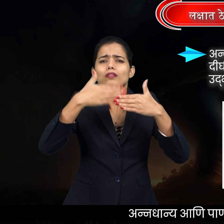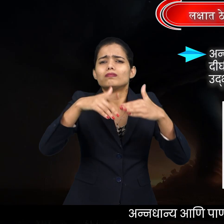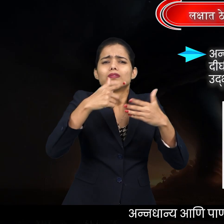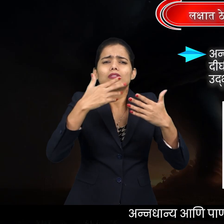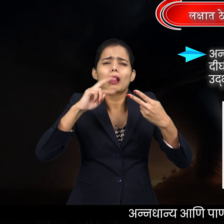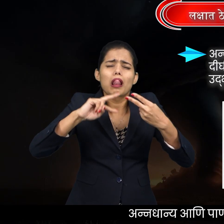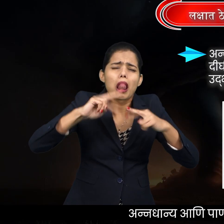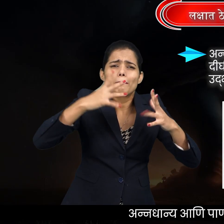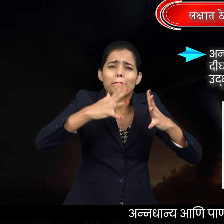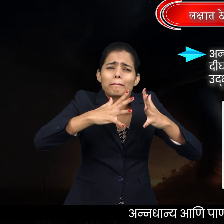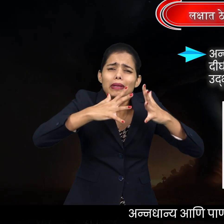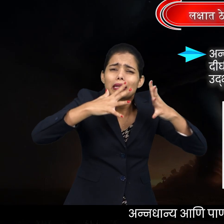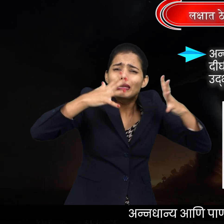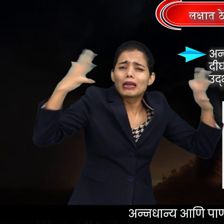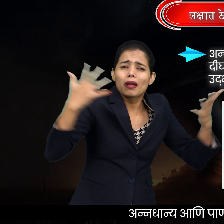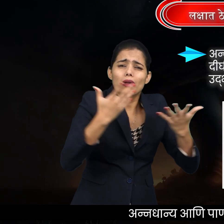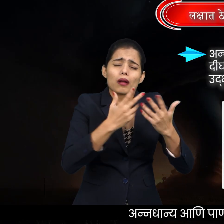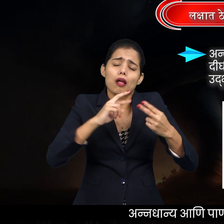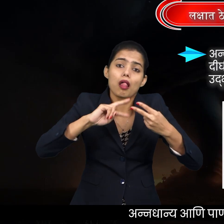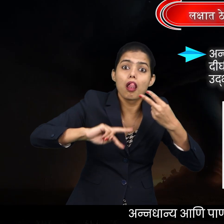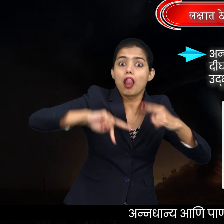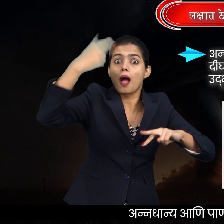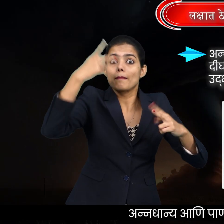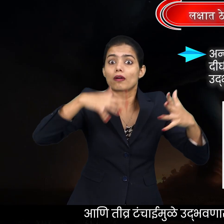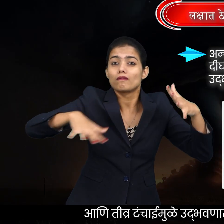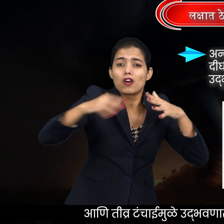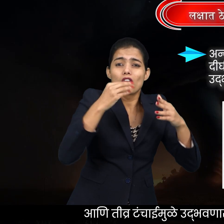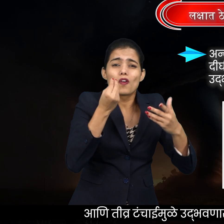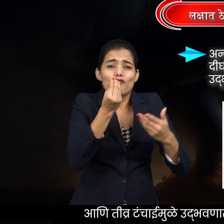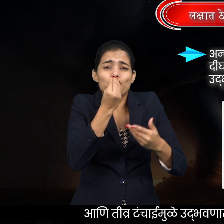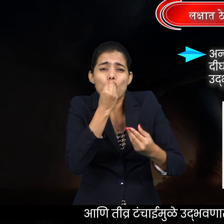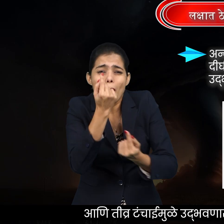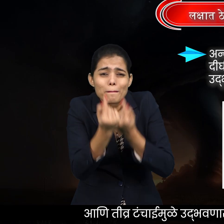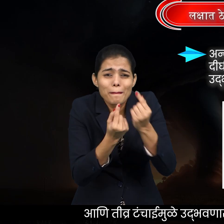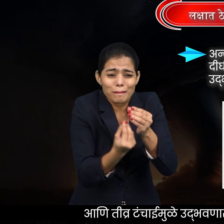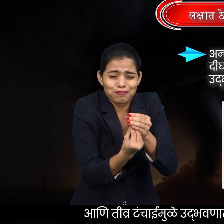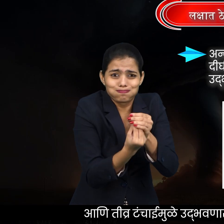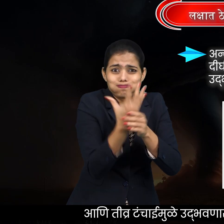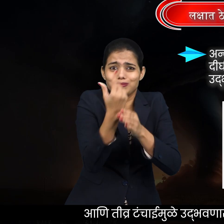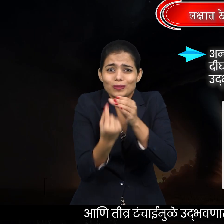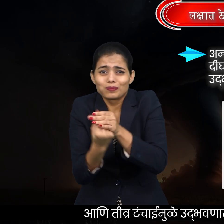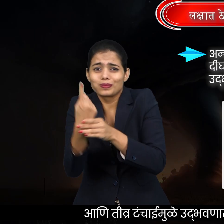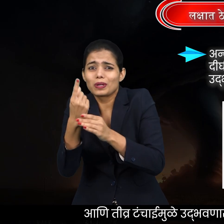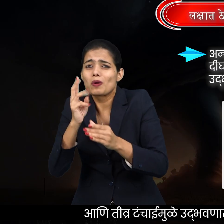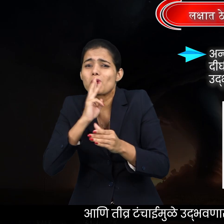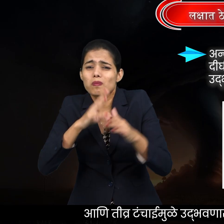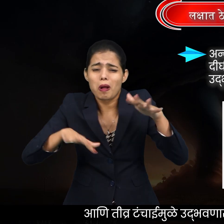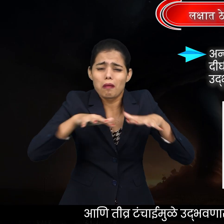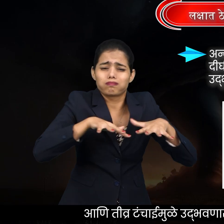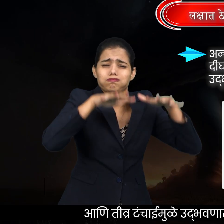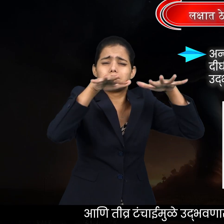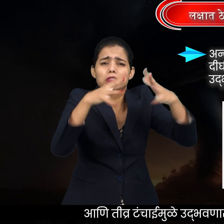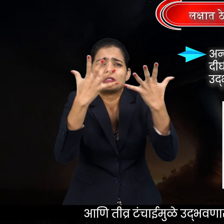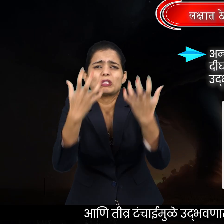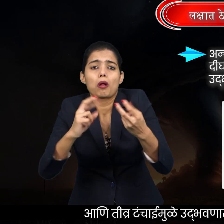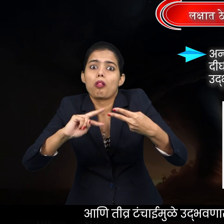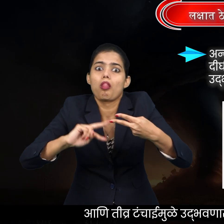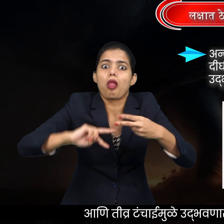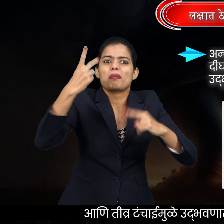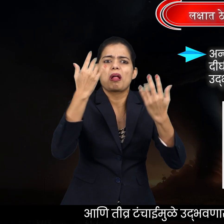चौथा, अन्न, धान्य आणि पाण्याची दीर्घकालीन आणि तीव्र टंचाईमुळे उद्भवणारी परिस्थिती